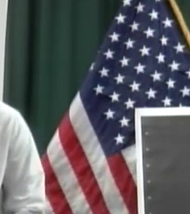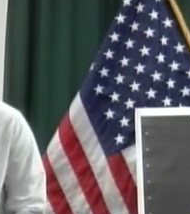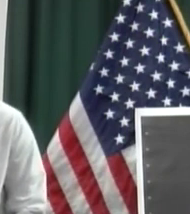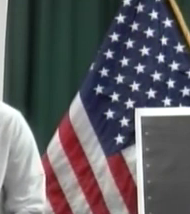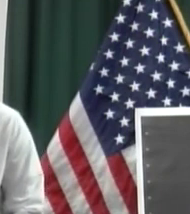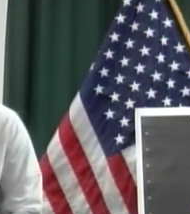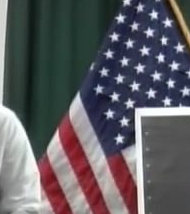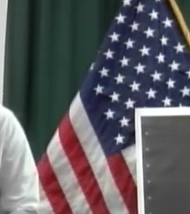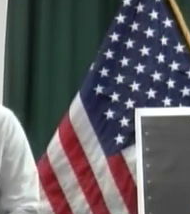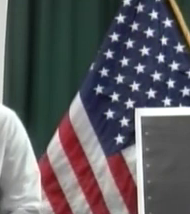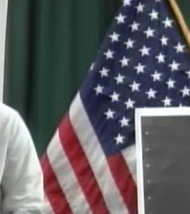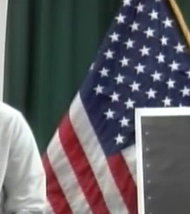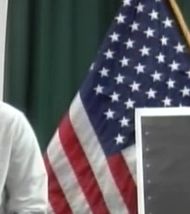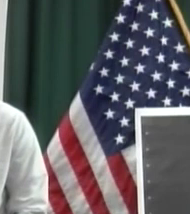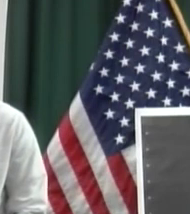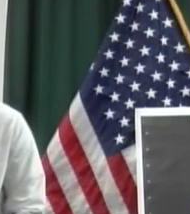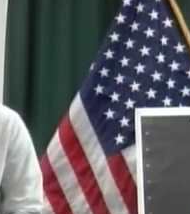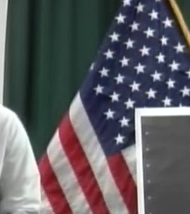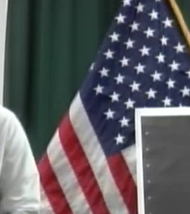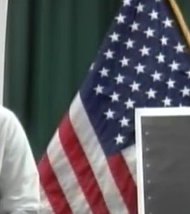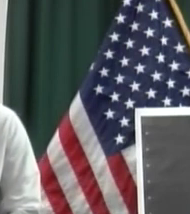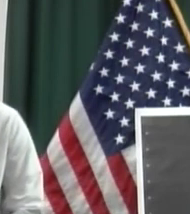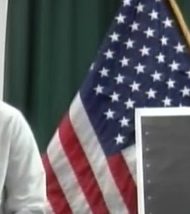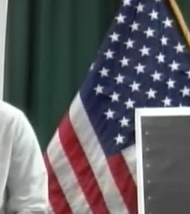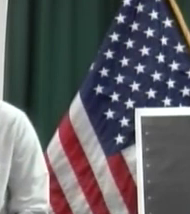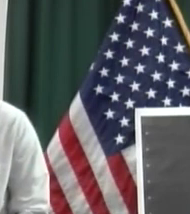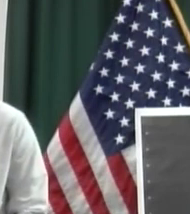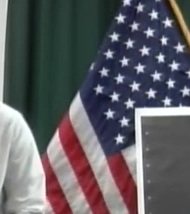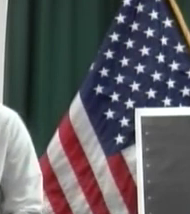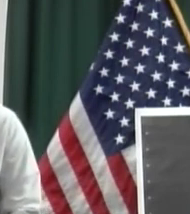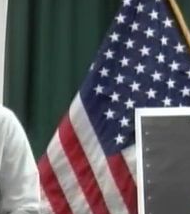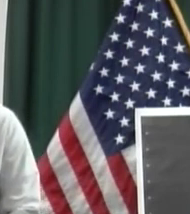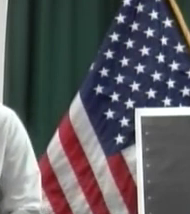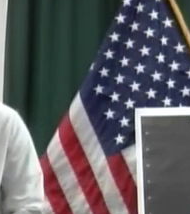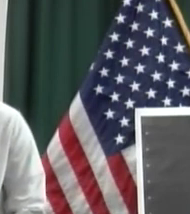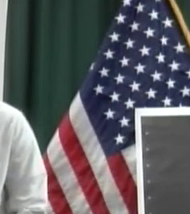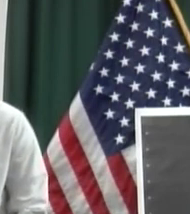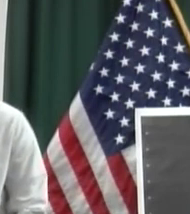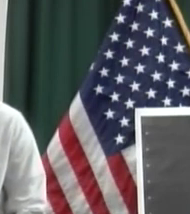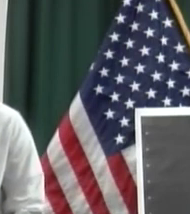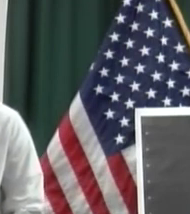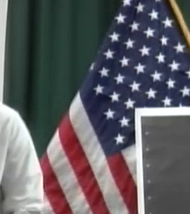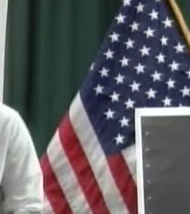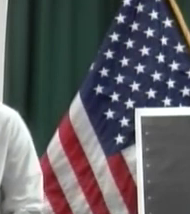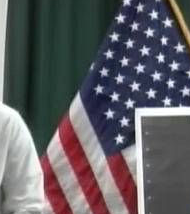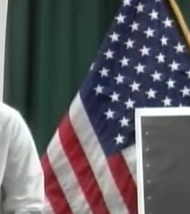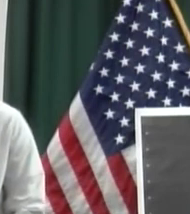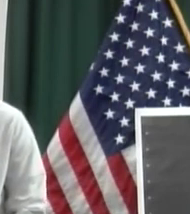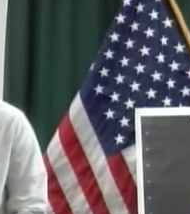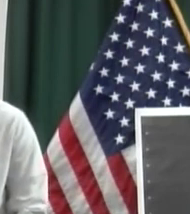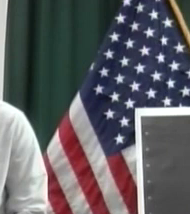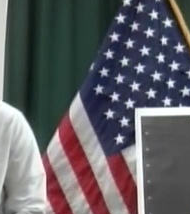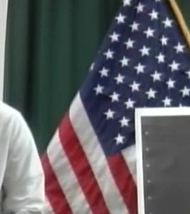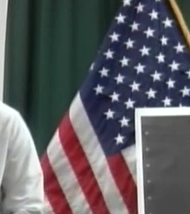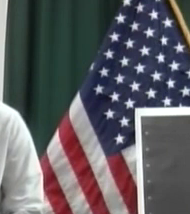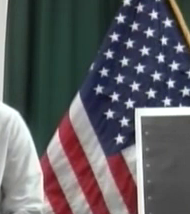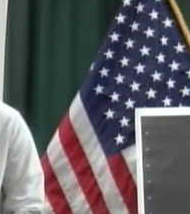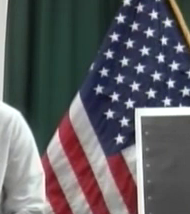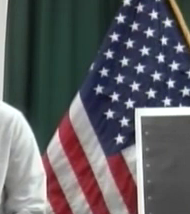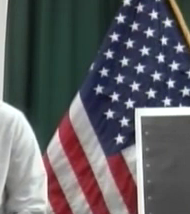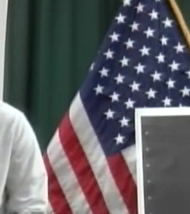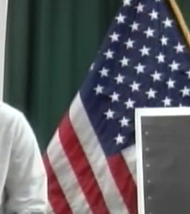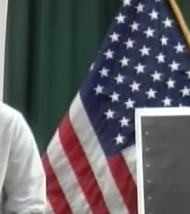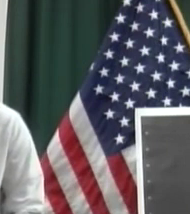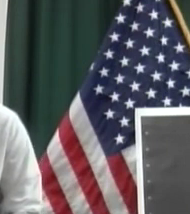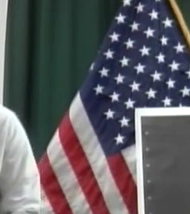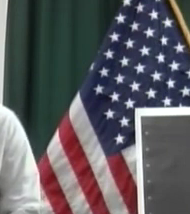pacientes sin seguro. Mañana, jueves 21 de mayo, 10 de la mañana a 2 de la tarde, va a tener sitio en la escuela